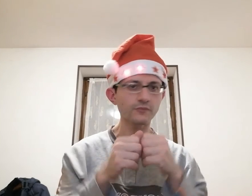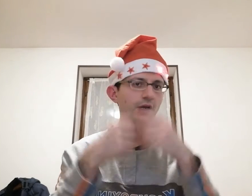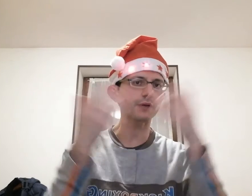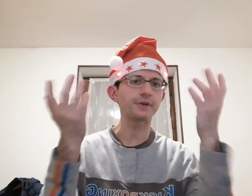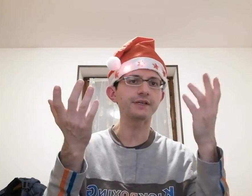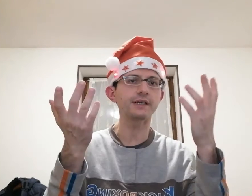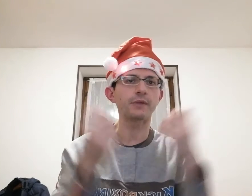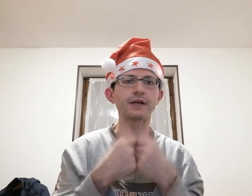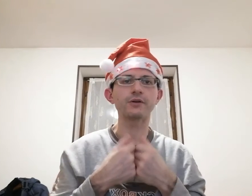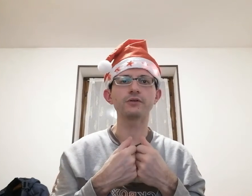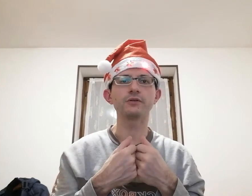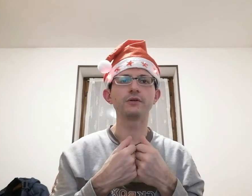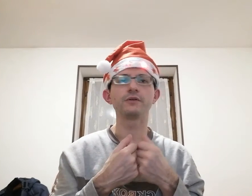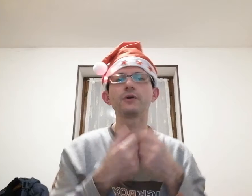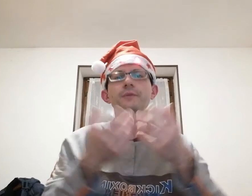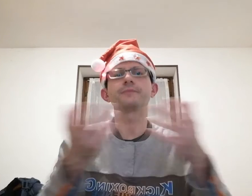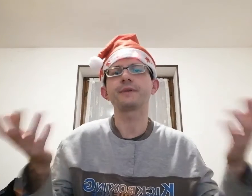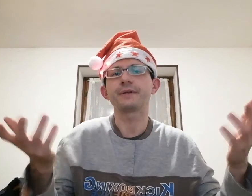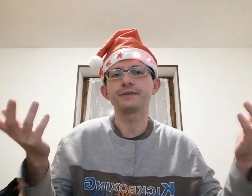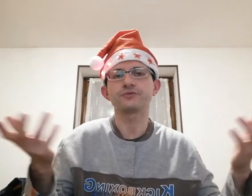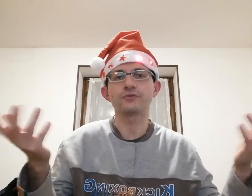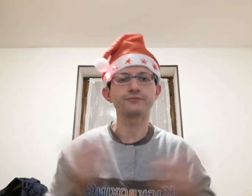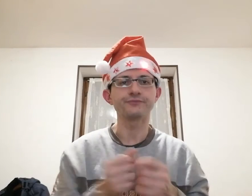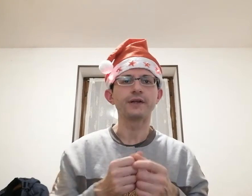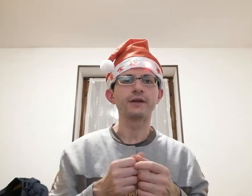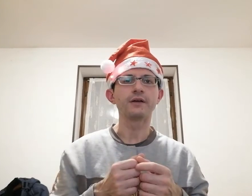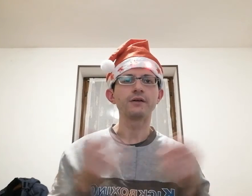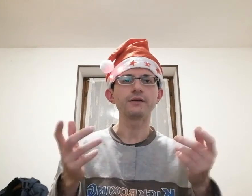e quindi la ballerò da solo,